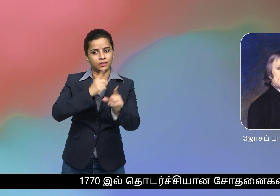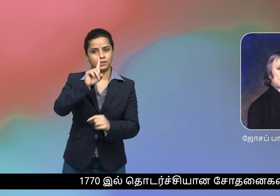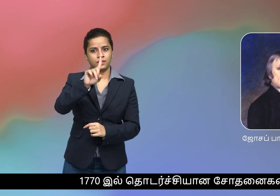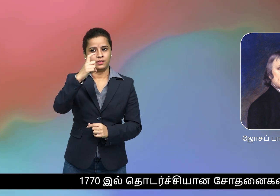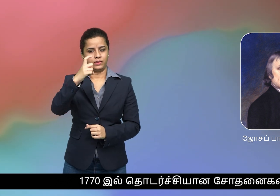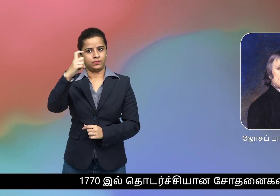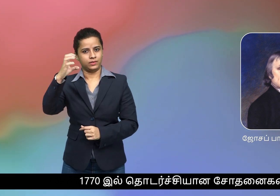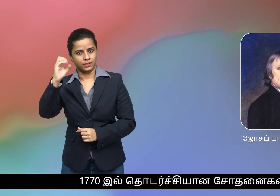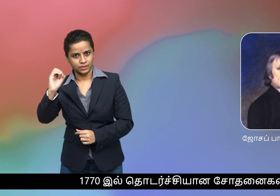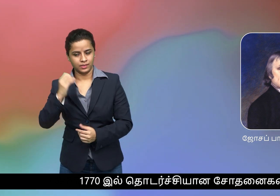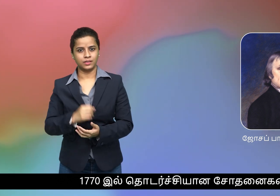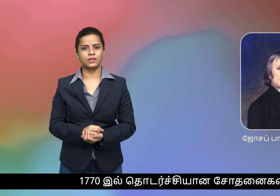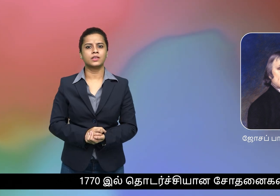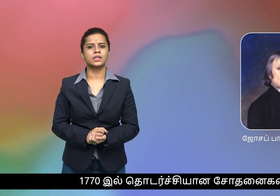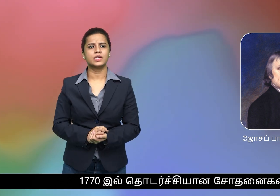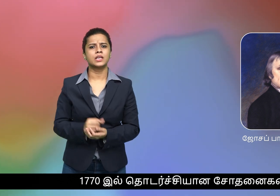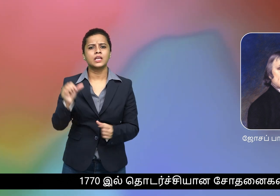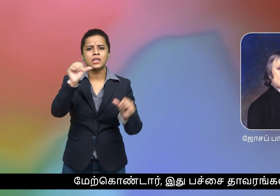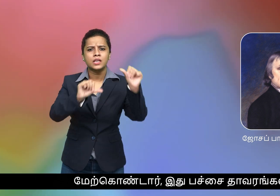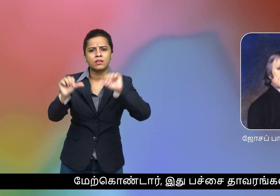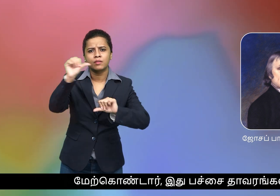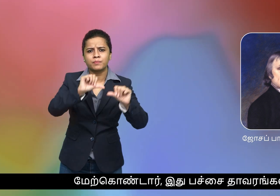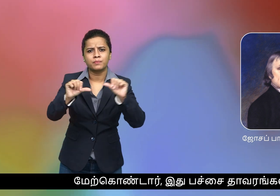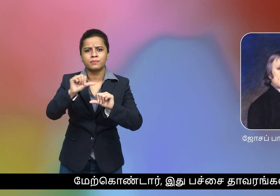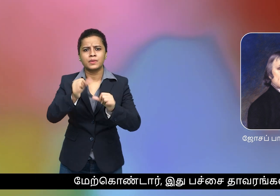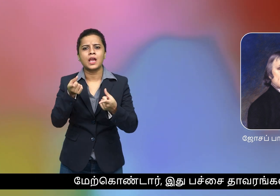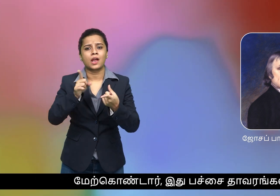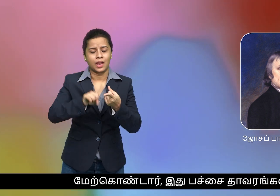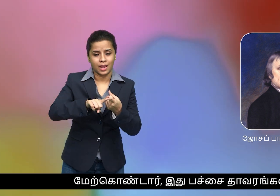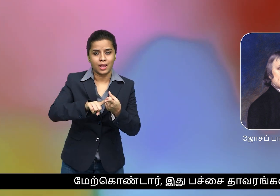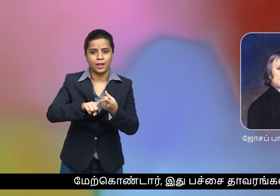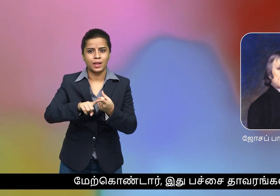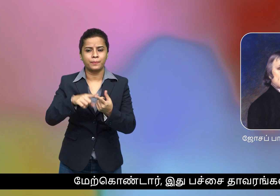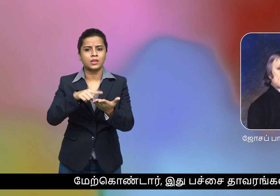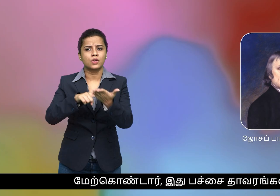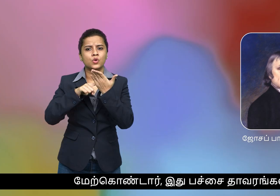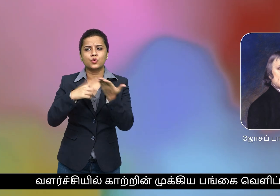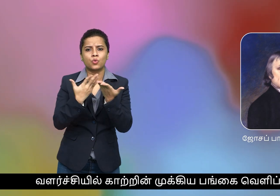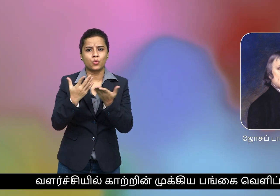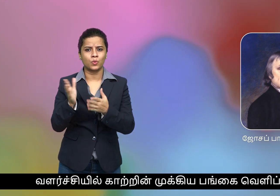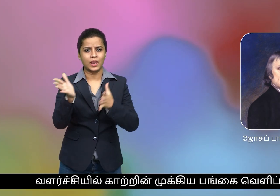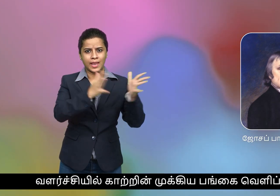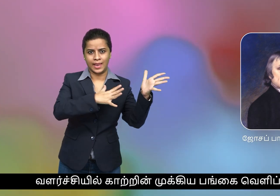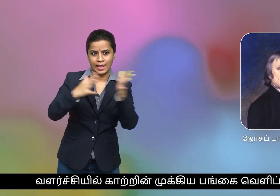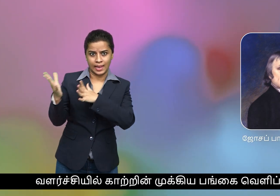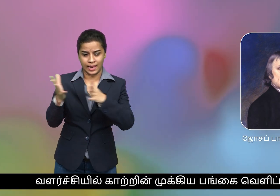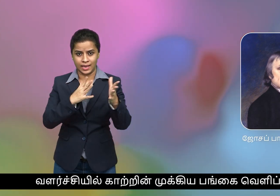1770 தொடர்ச்சியான சோதனைகளை மேற்கொண்டார். இது பச்சை தாவரங்களின் வளர்ச்சியில் காற்றின் முக்கிய